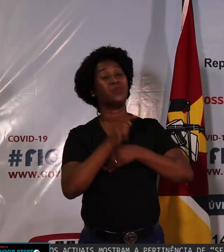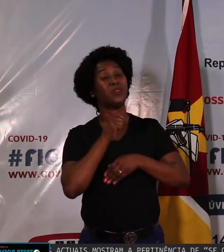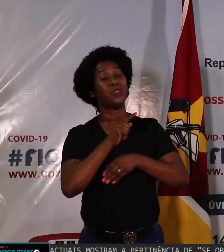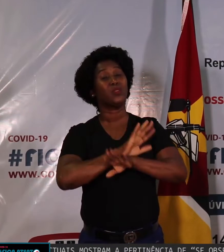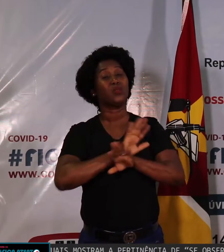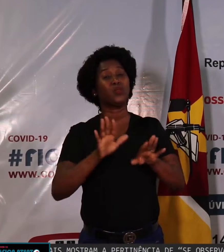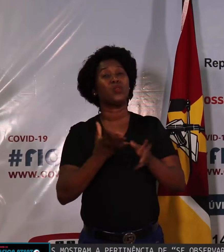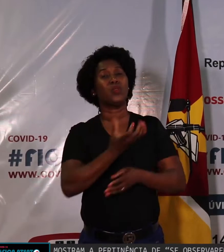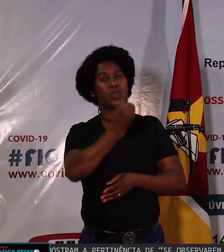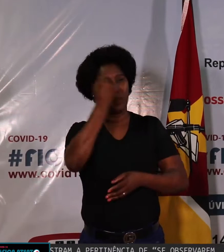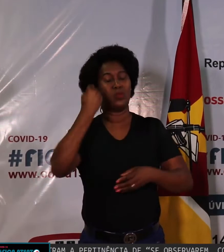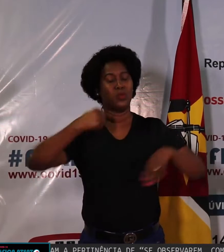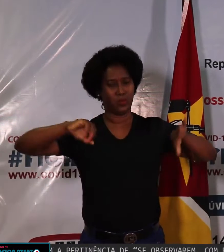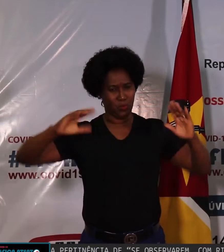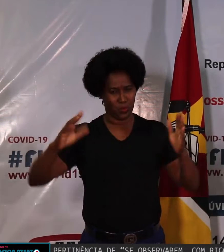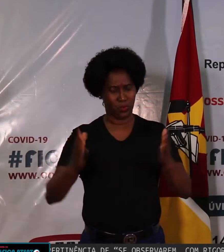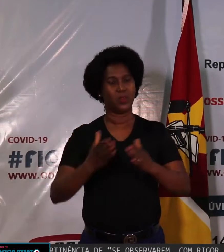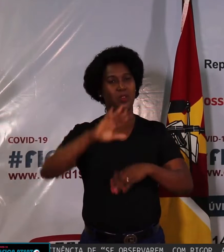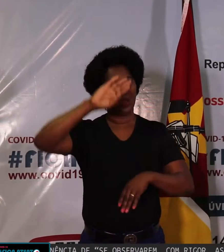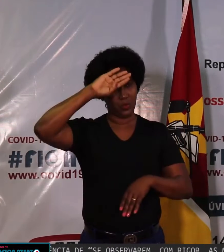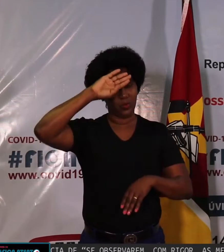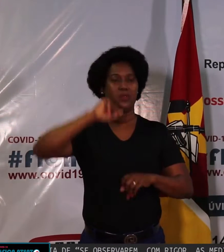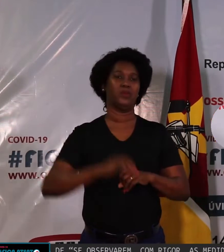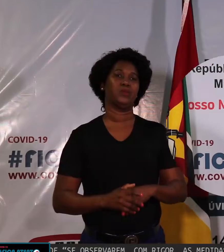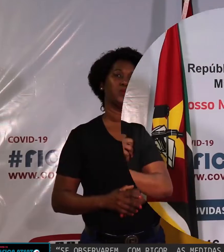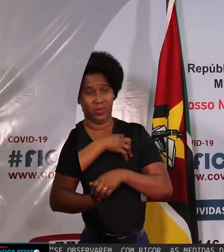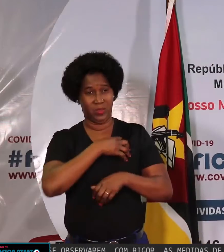o risco da transmissão da doença.